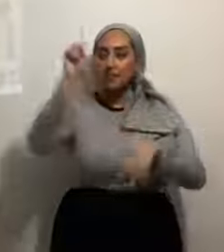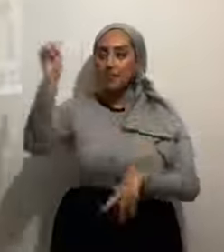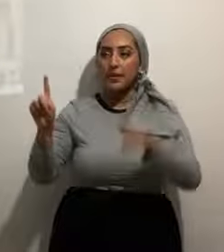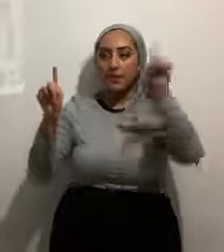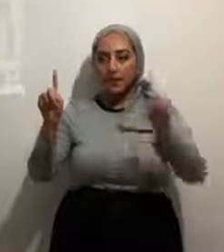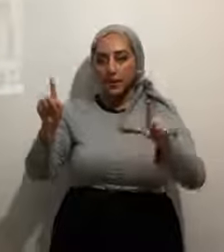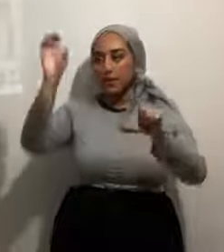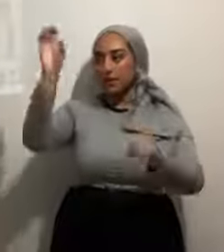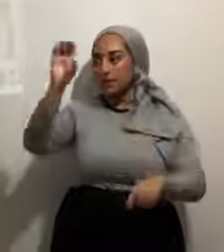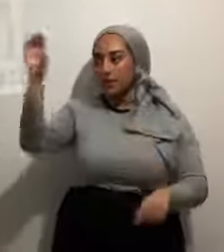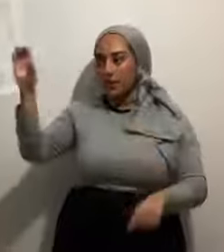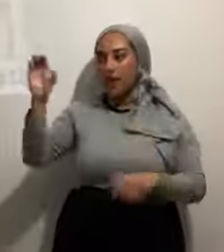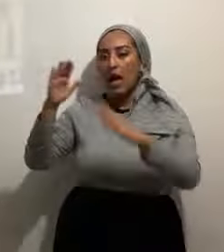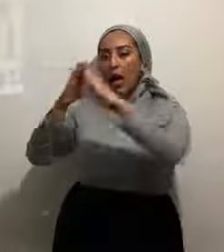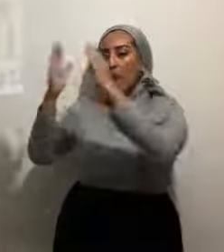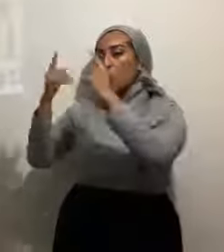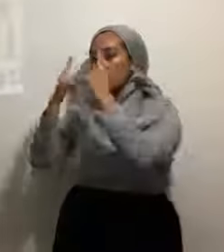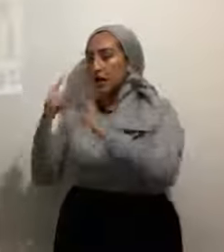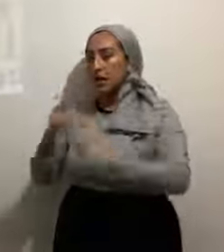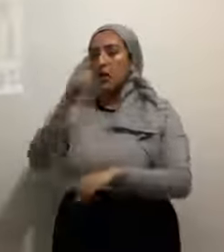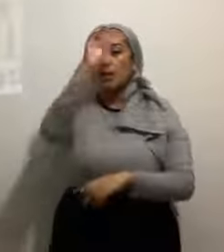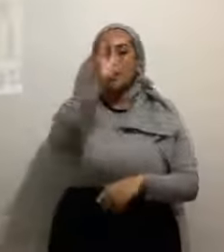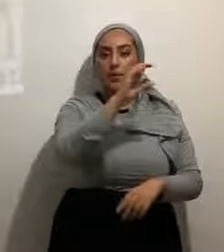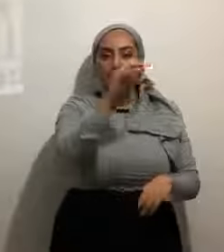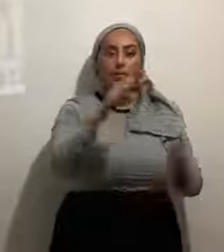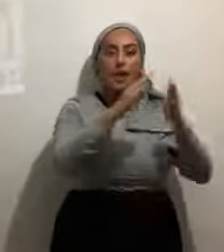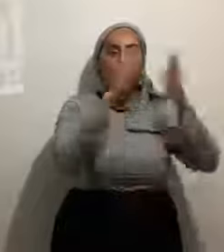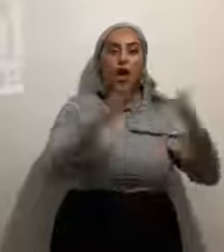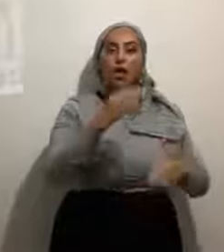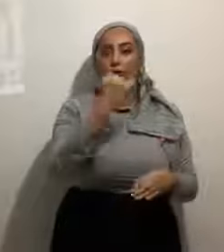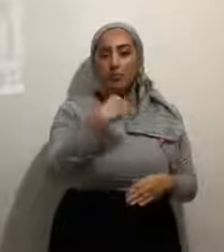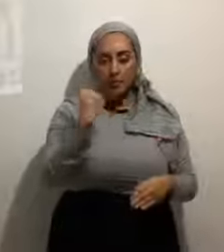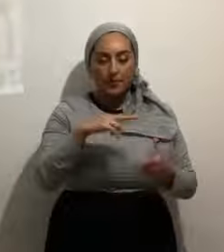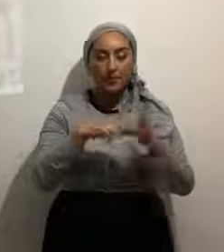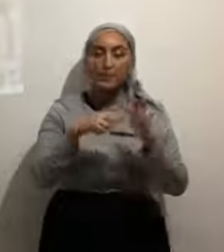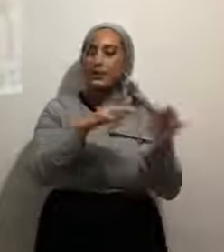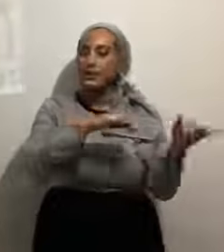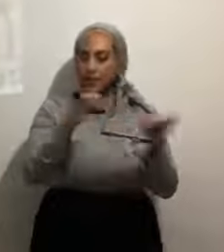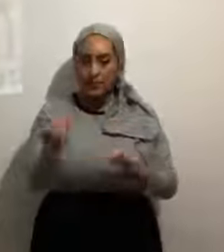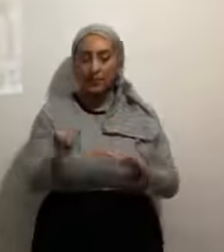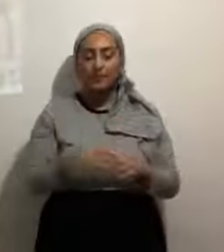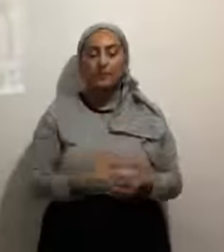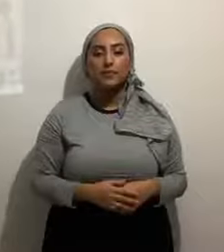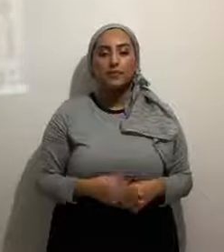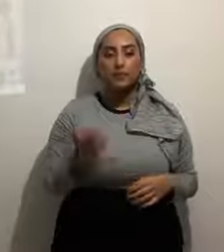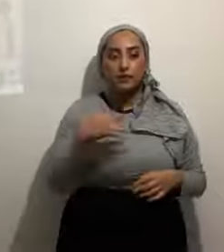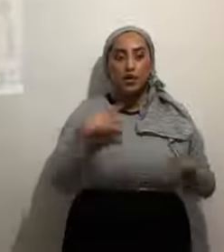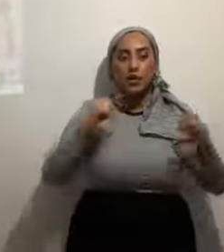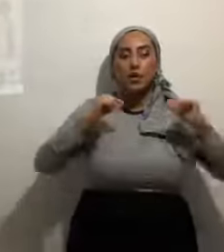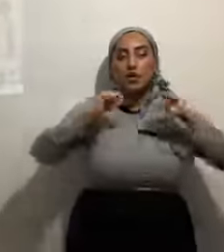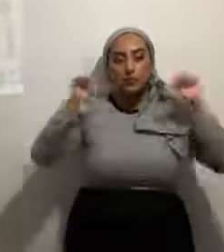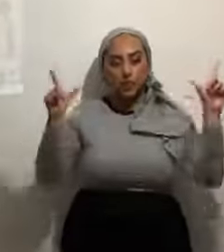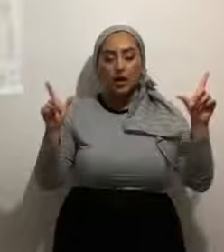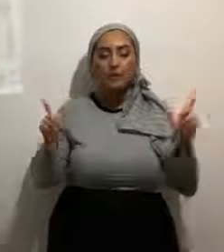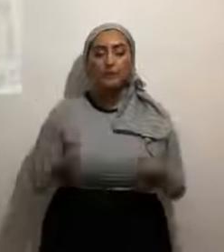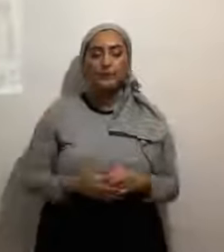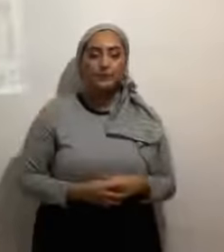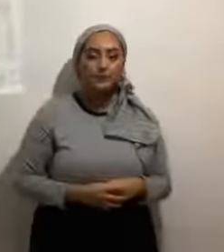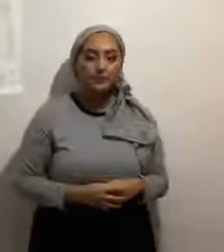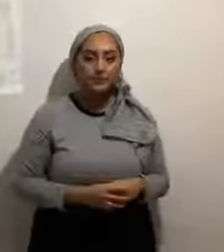Israel. Pero te tengo más sorpresas. Si vas a danzar al rato tú solo, sí, si estás solo, si no